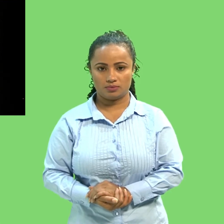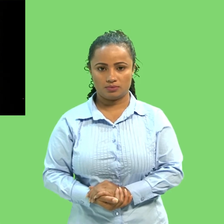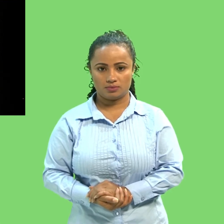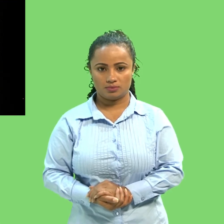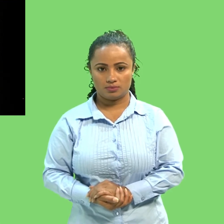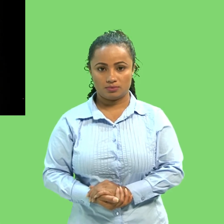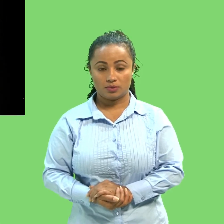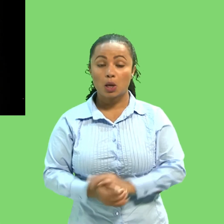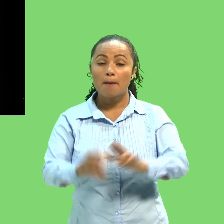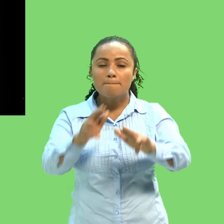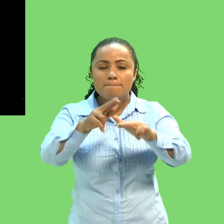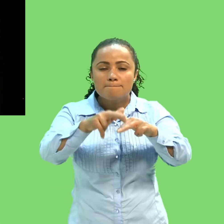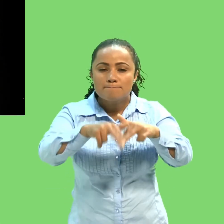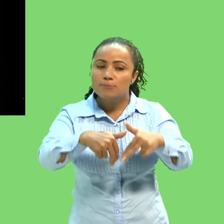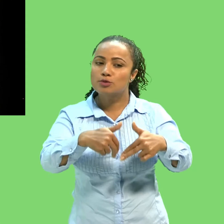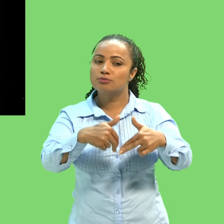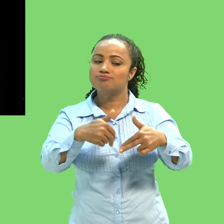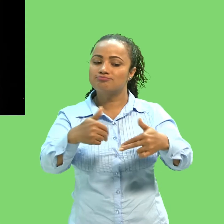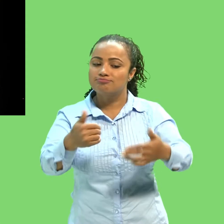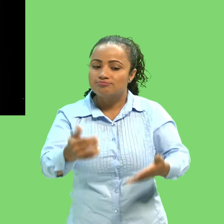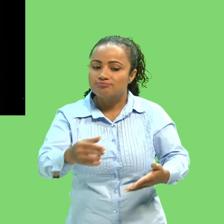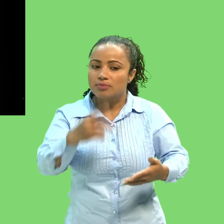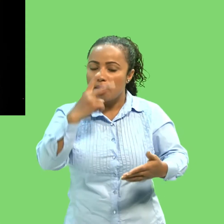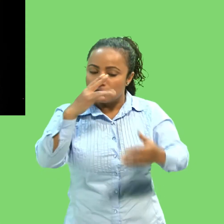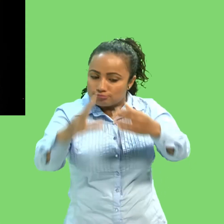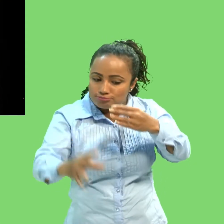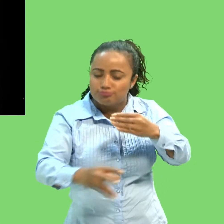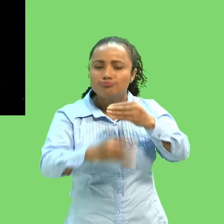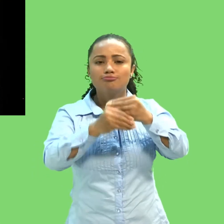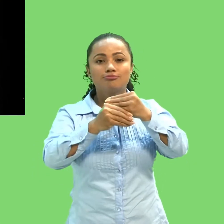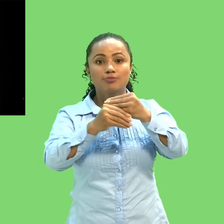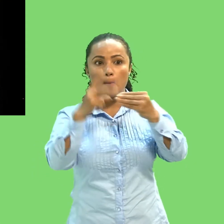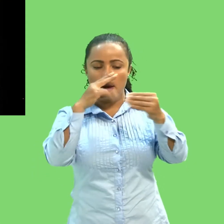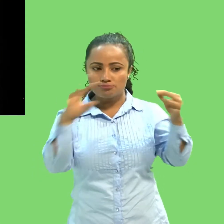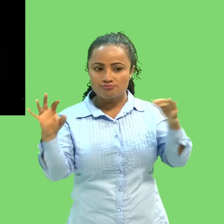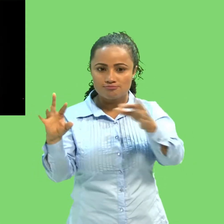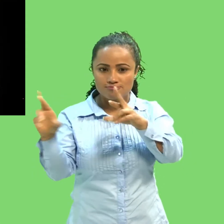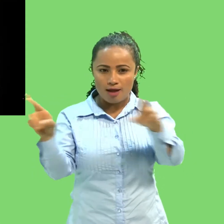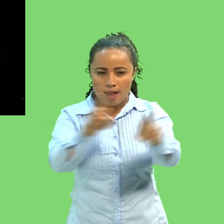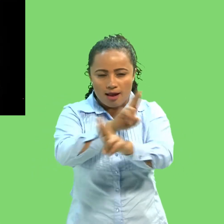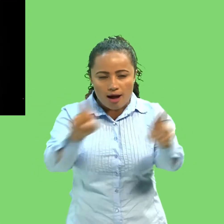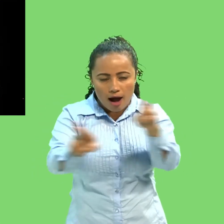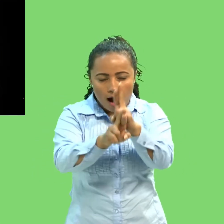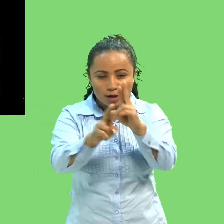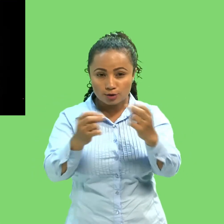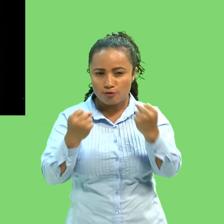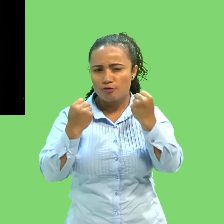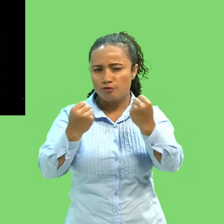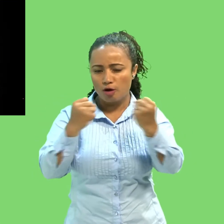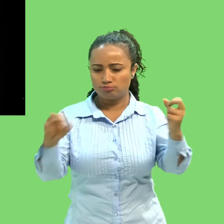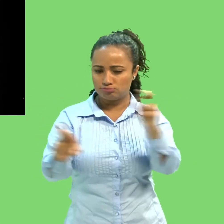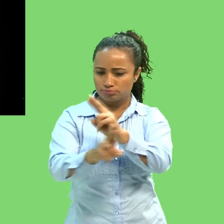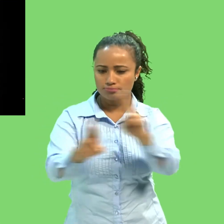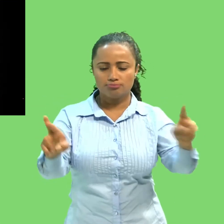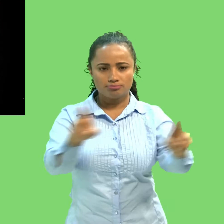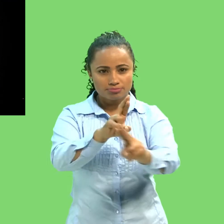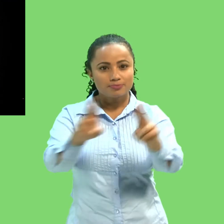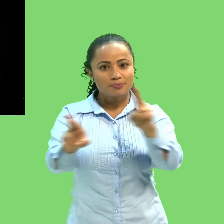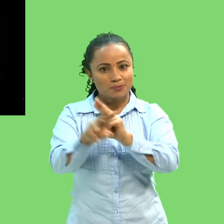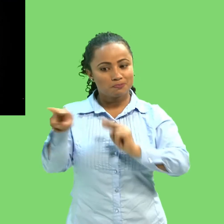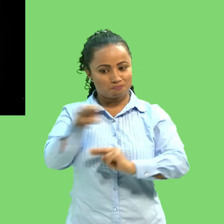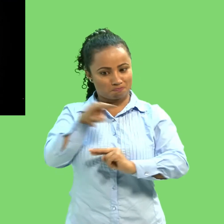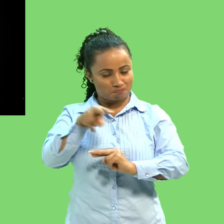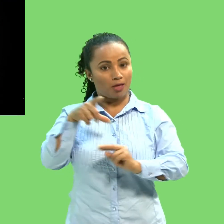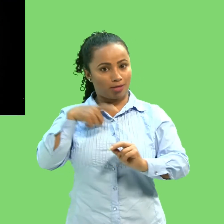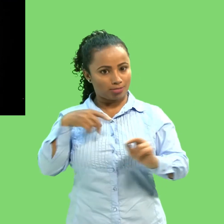O que reforça mais uma vez uma relação entre ambas, né? Há um processo aqui de diálogo, né? Entre as duas disciplinas,